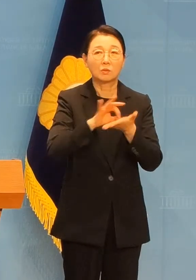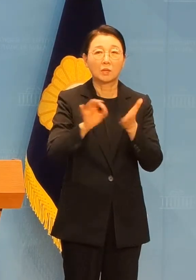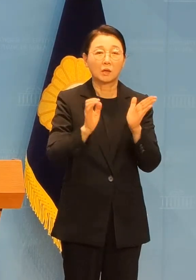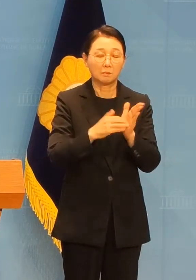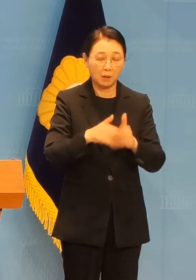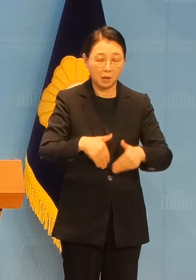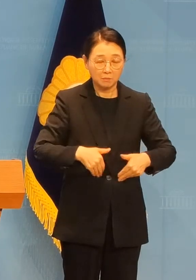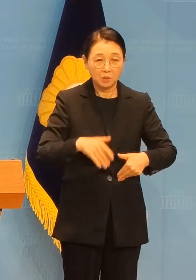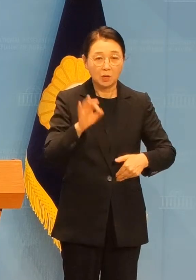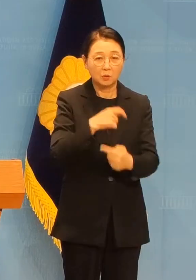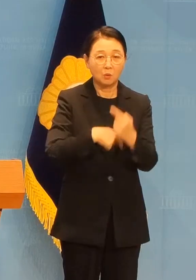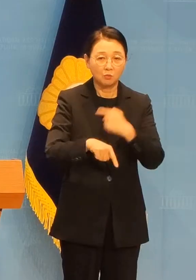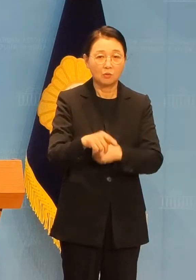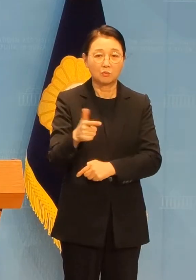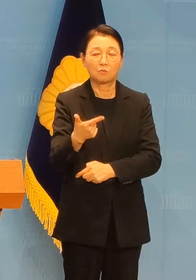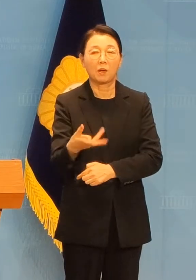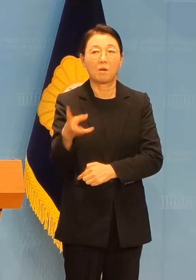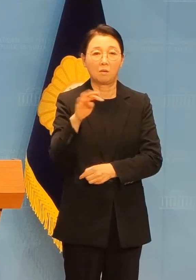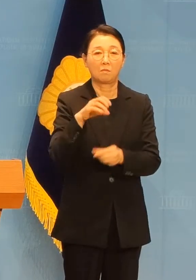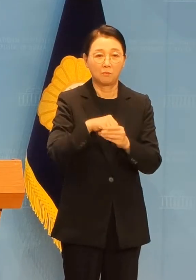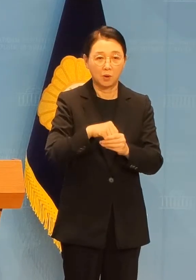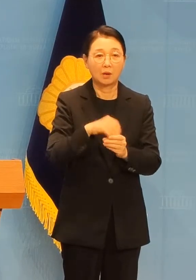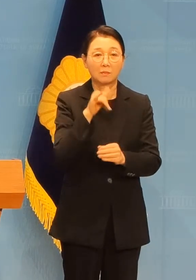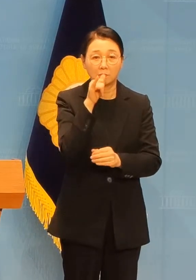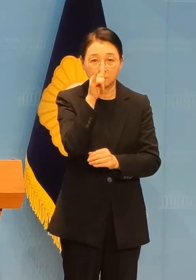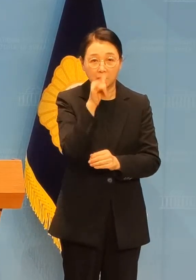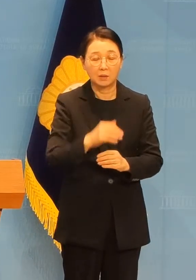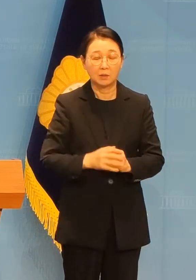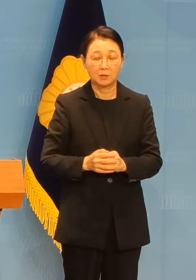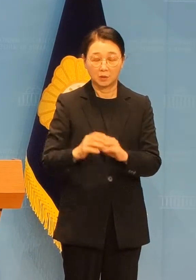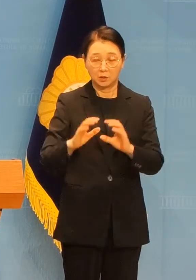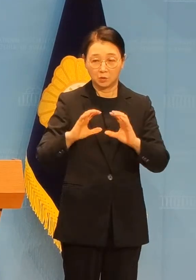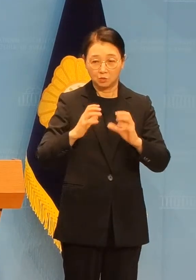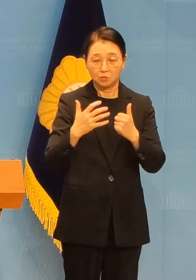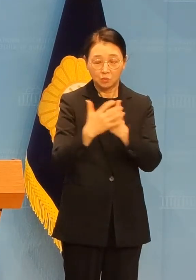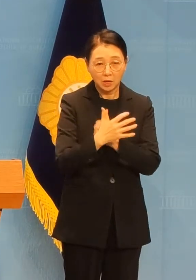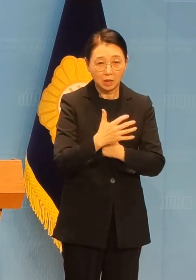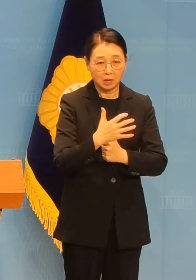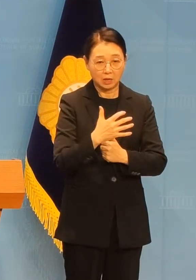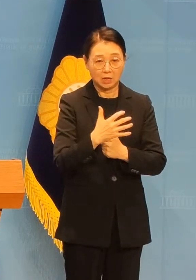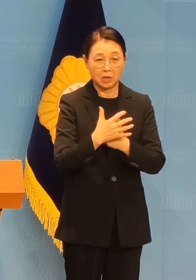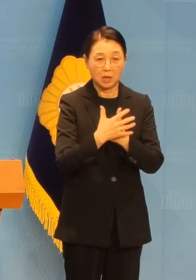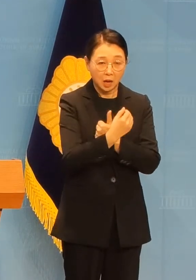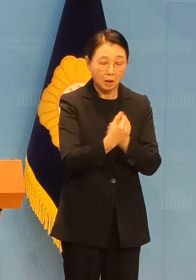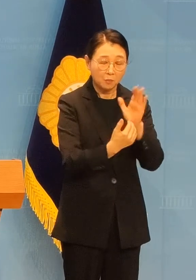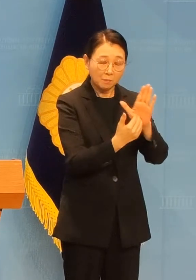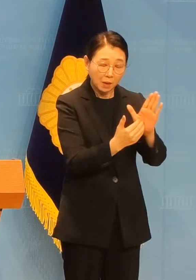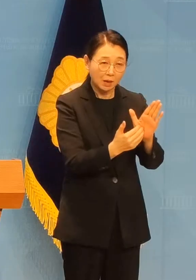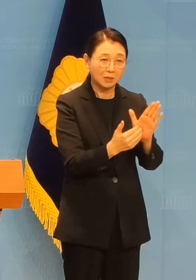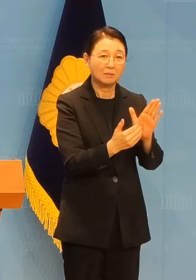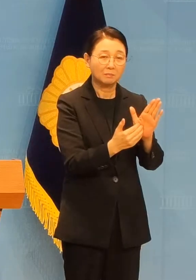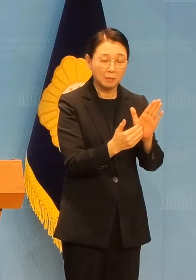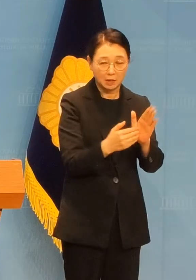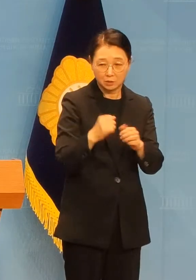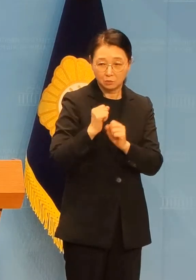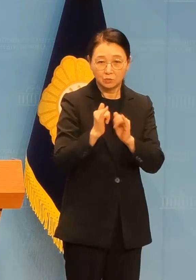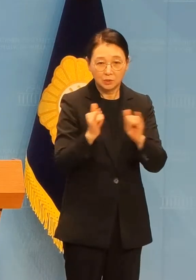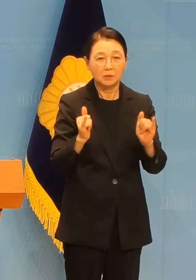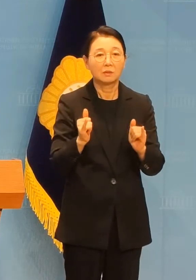운영비 600억 원도 포함되어 있습니다. 국가 안보의 최전선에서 복무하는